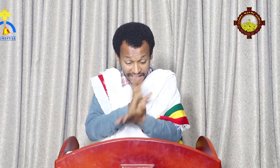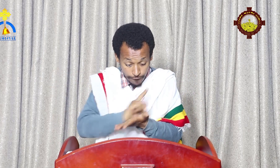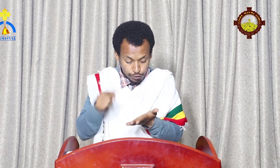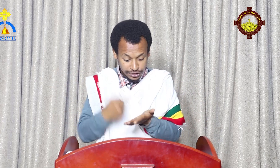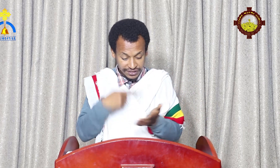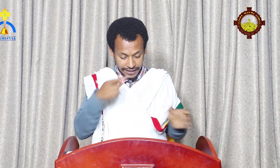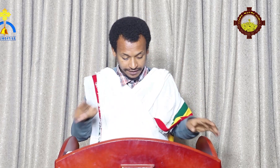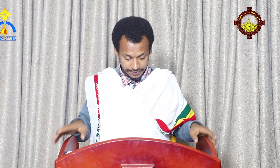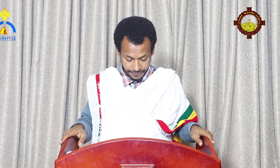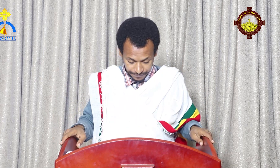መጽሐፍ ቅዱስ እንዲህ ይላል፣